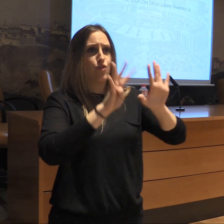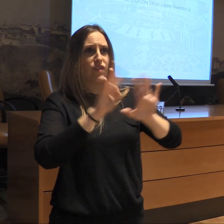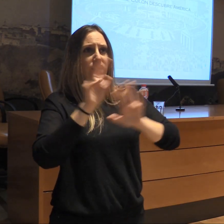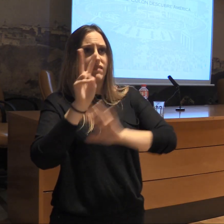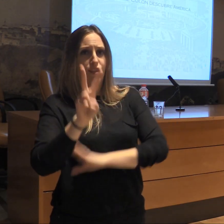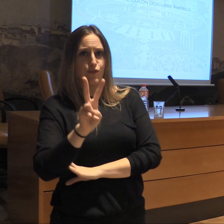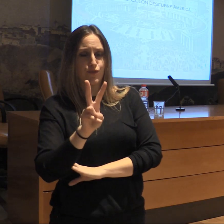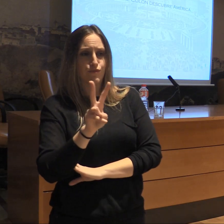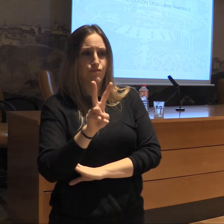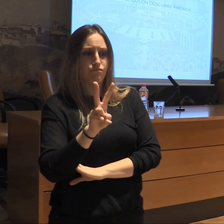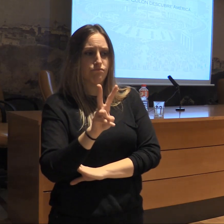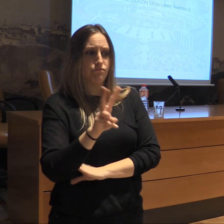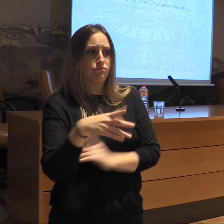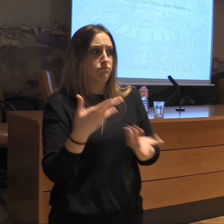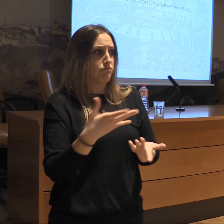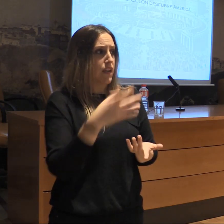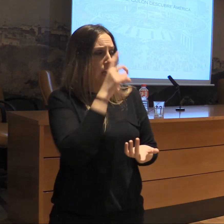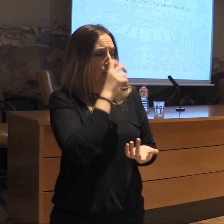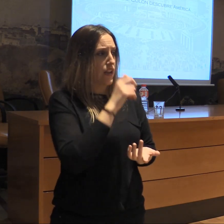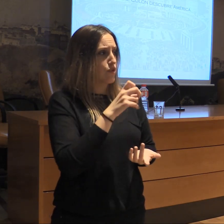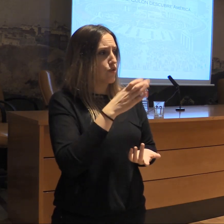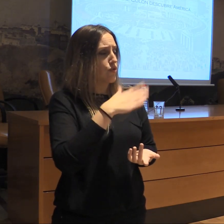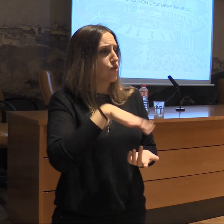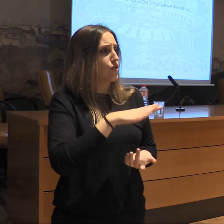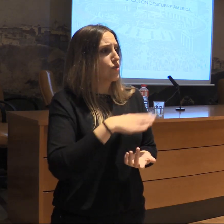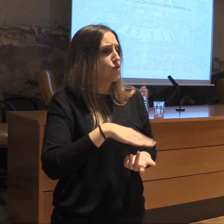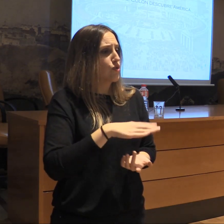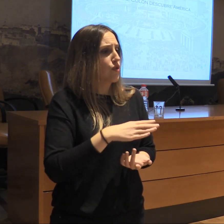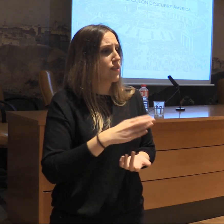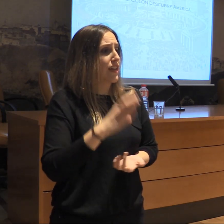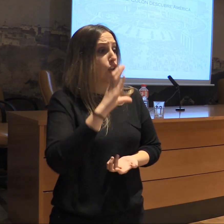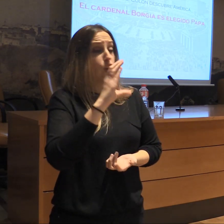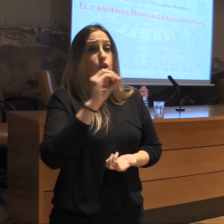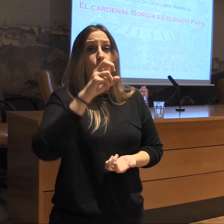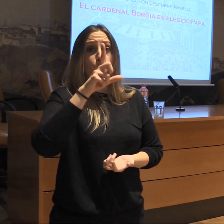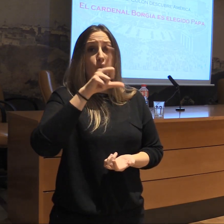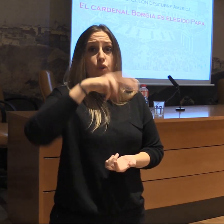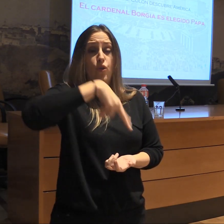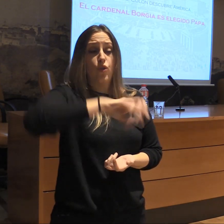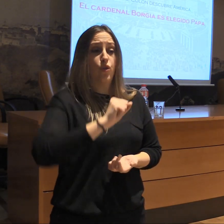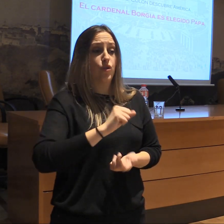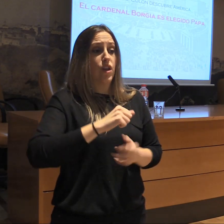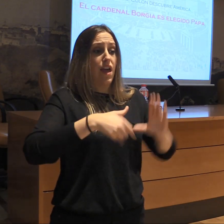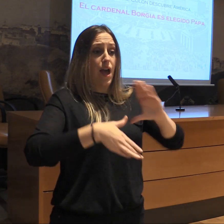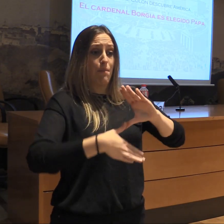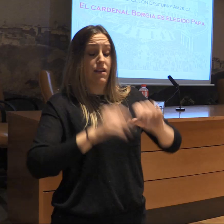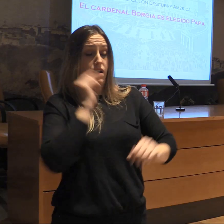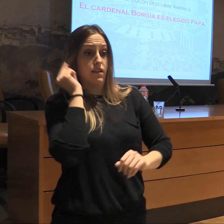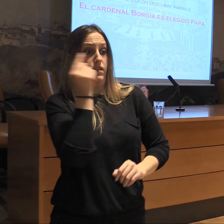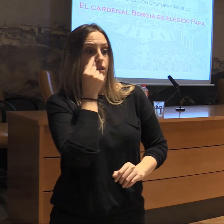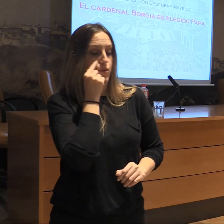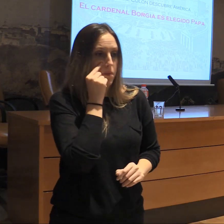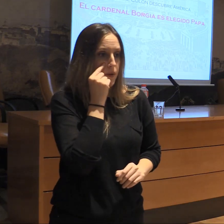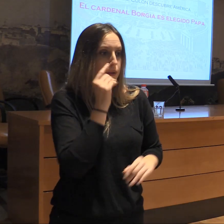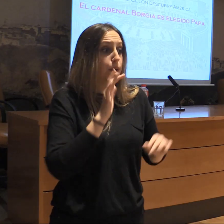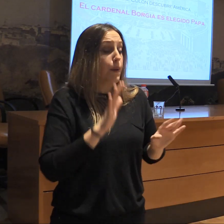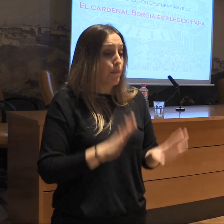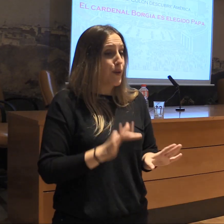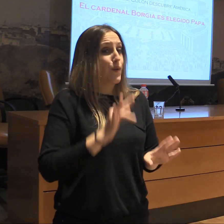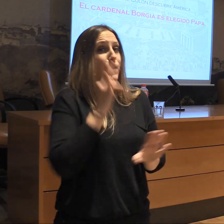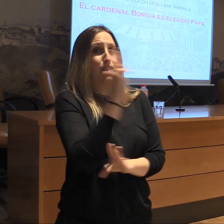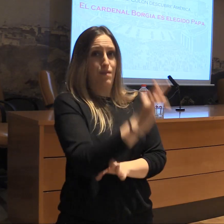1492. Es el año en que Cristóbal Colón descubre América, pero es también el año en el que el cardenal